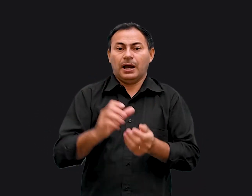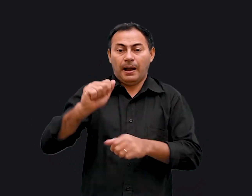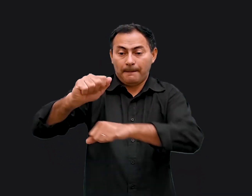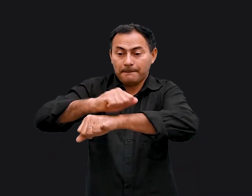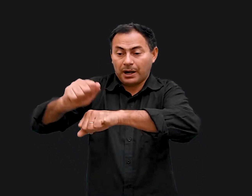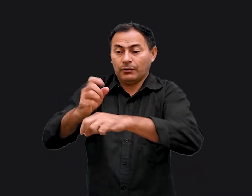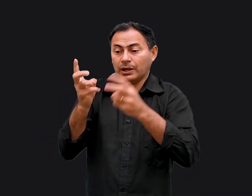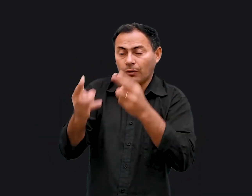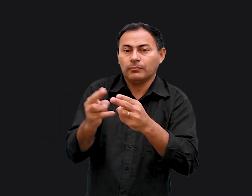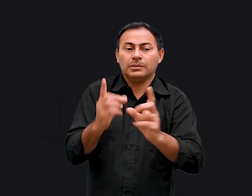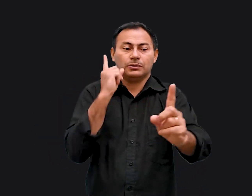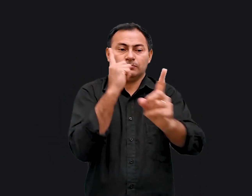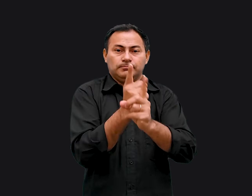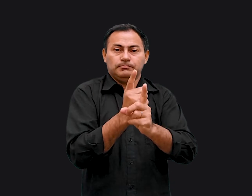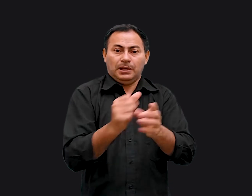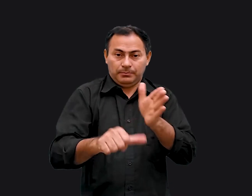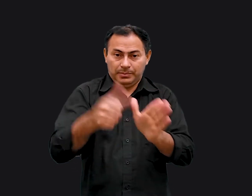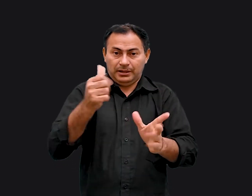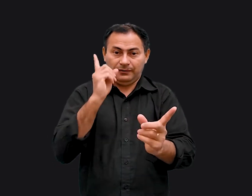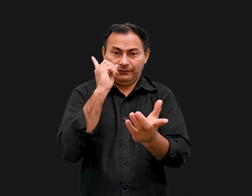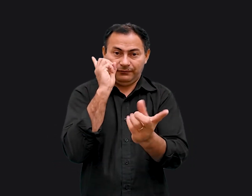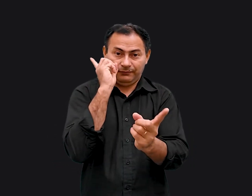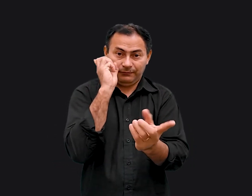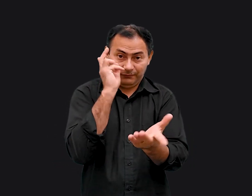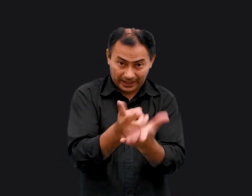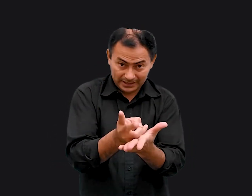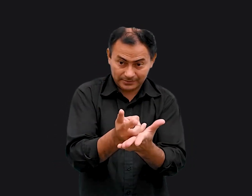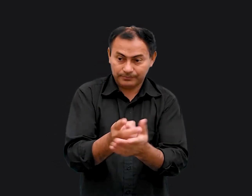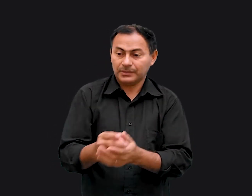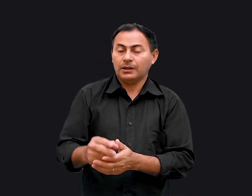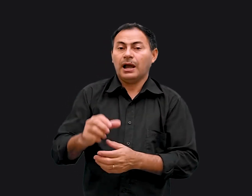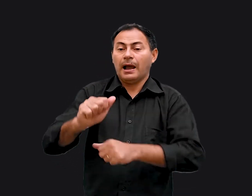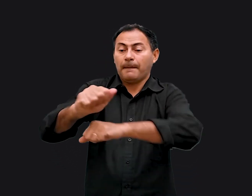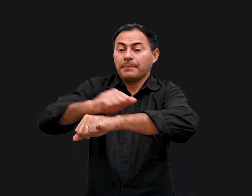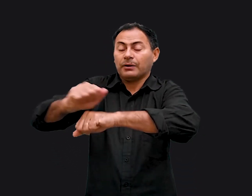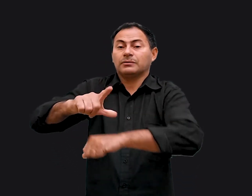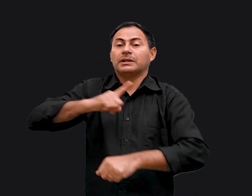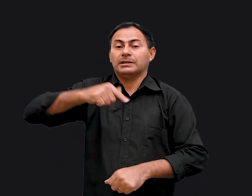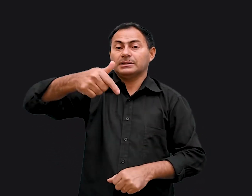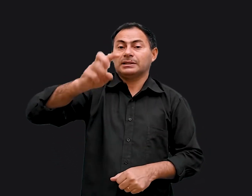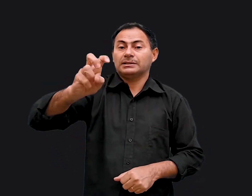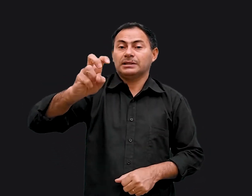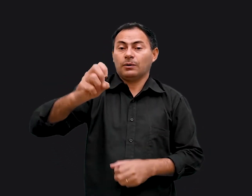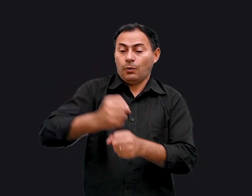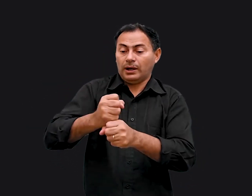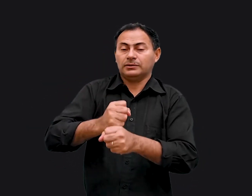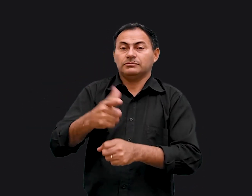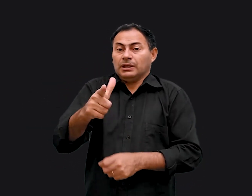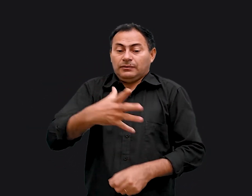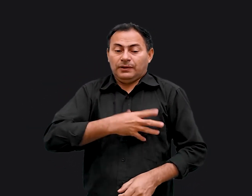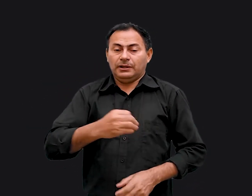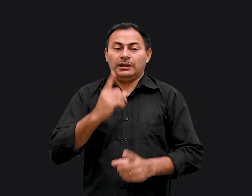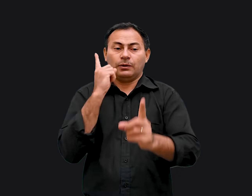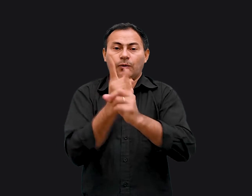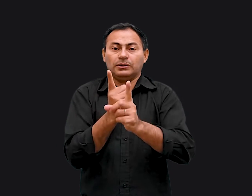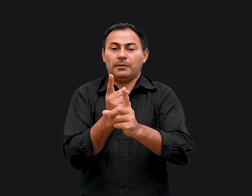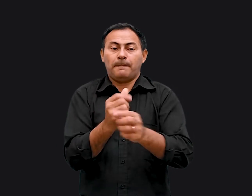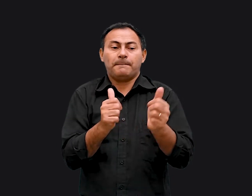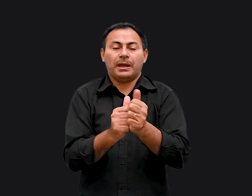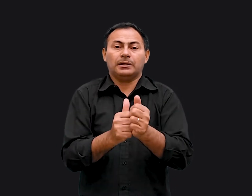tipo de otimista, quando o encontramos pela primeira vez. Ele tem 75 anos e não tem filhos. Se você o encontrasse perto de um